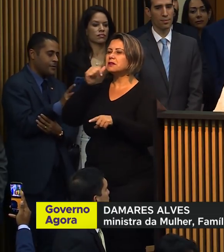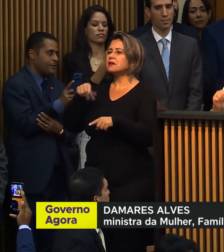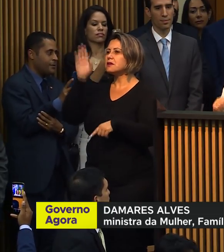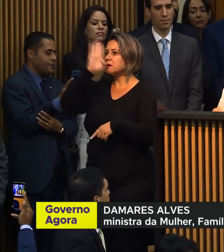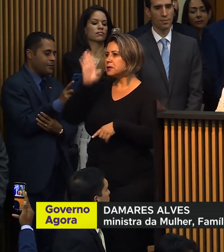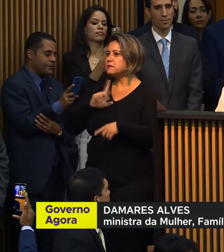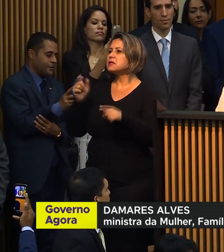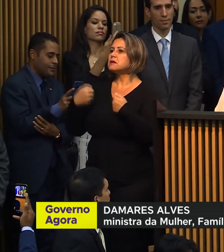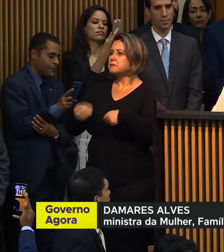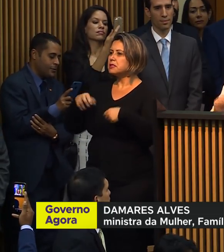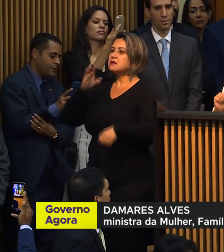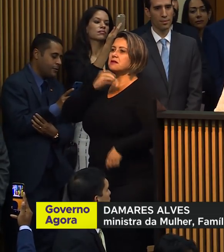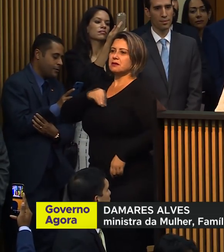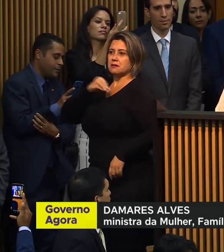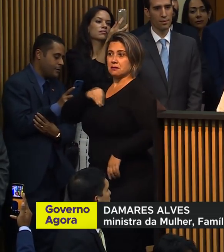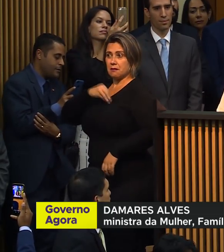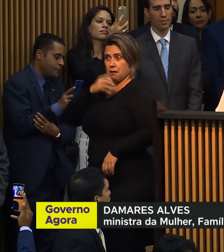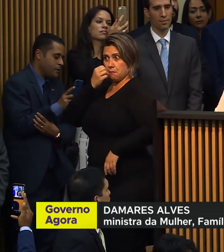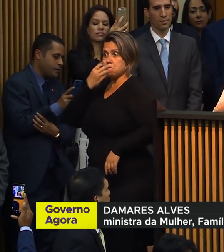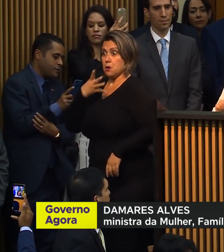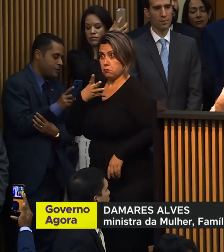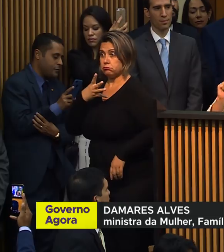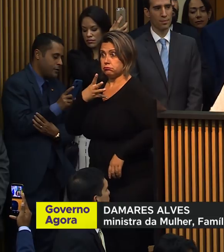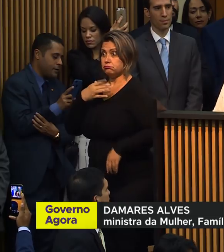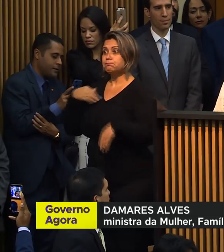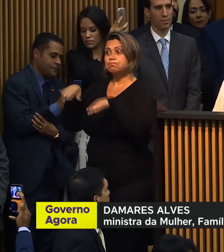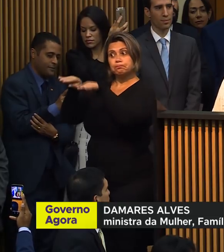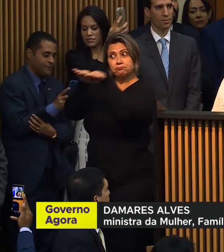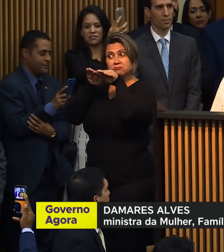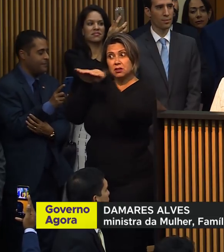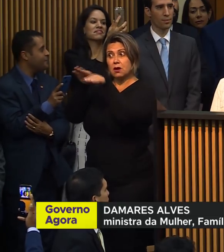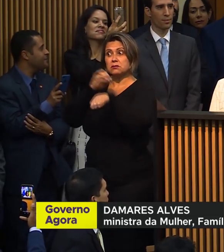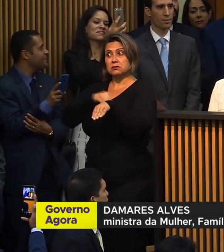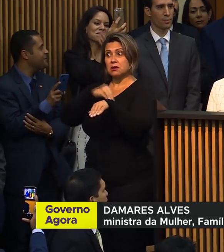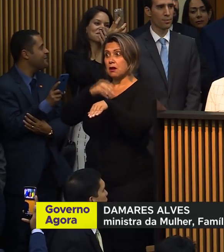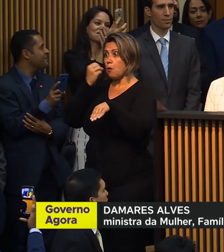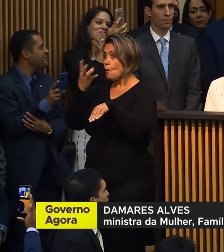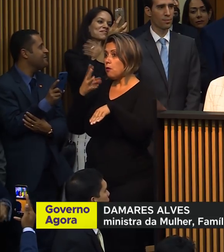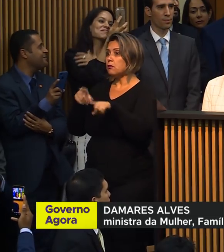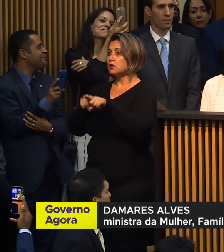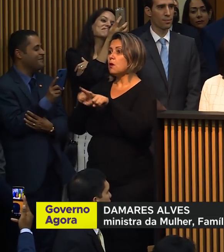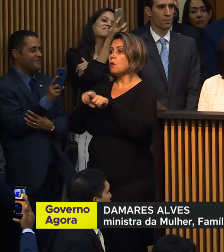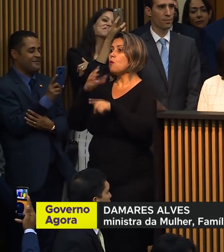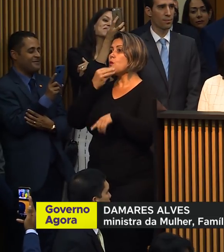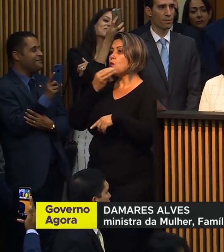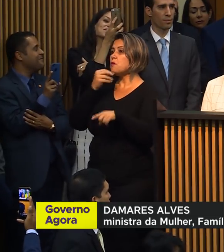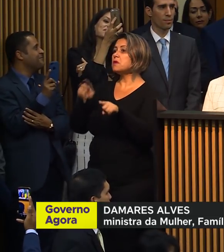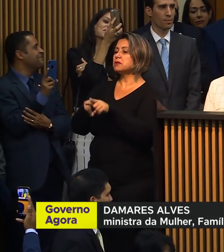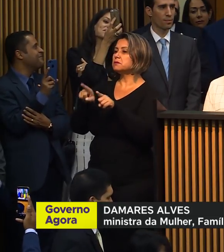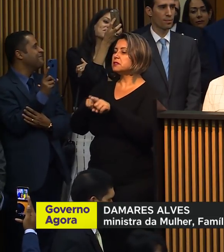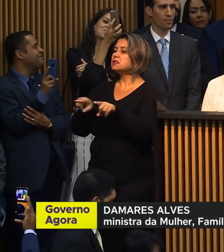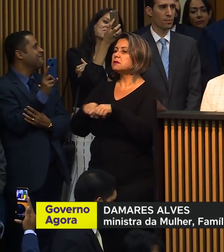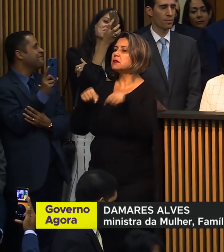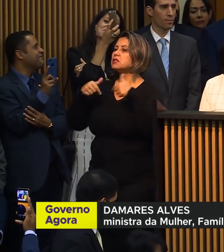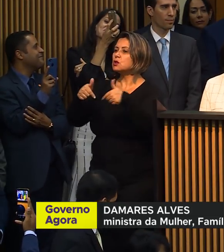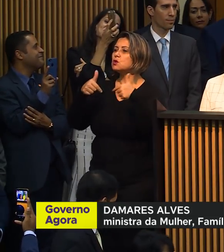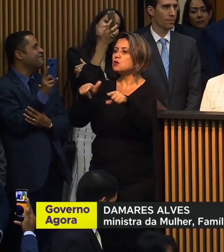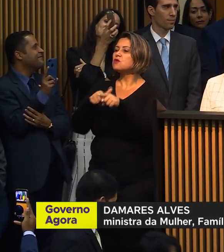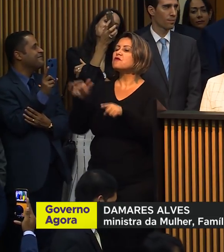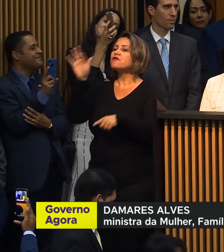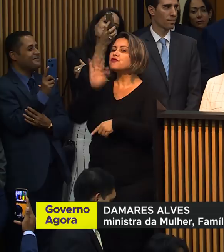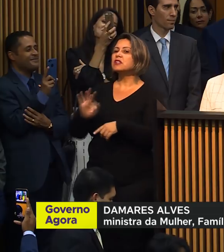precisam receber salários dignos e igualitários. Da mesma forma, combateremos juntamente com os órgãos